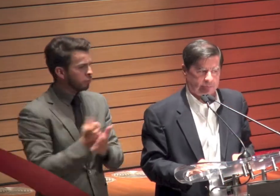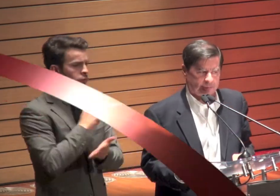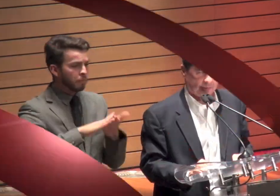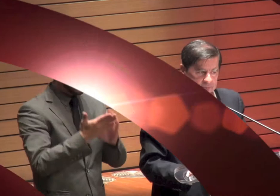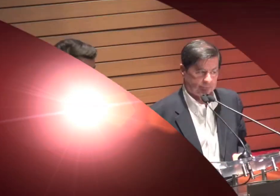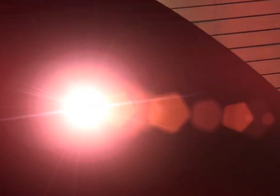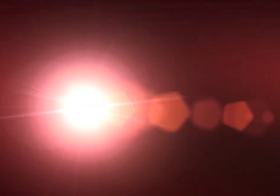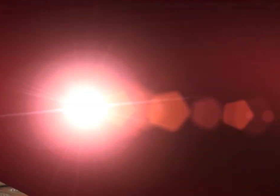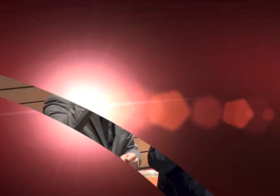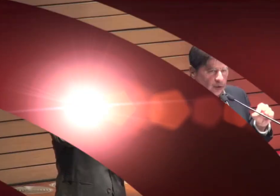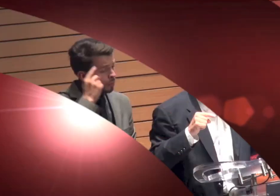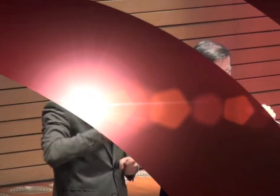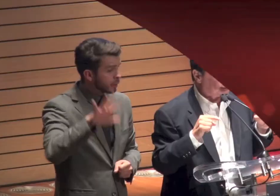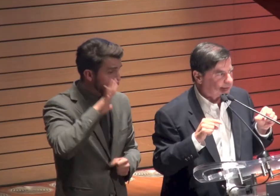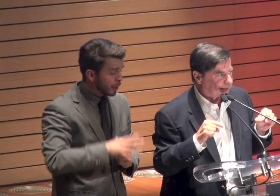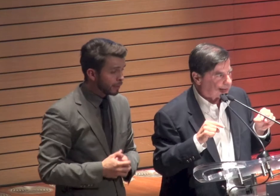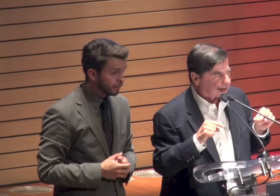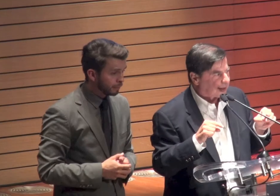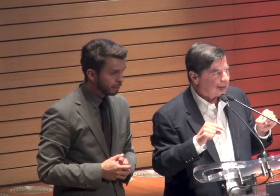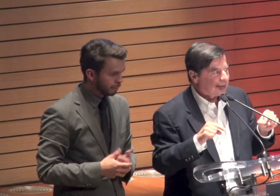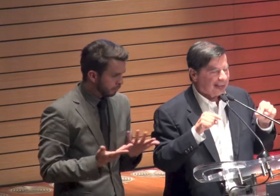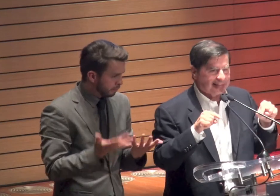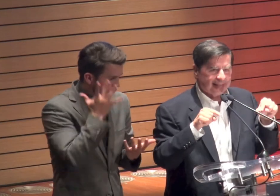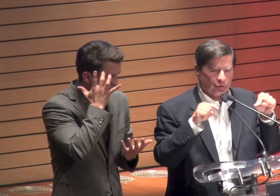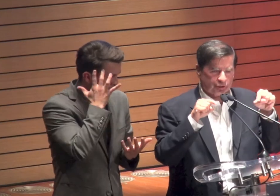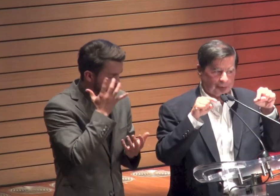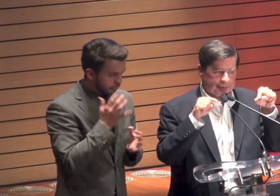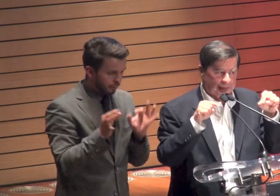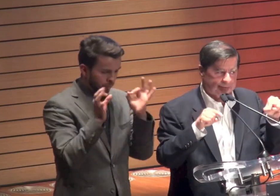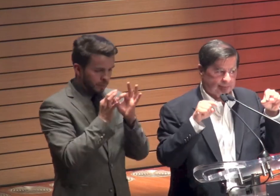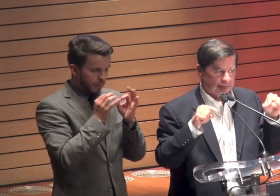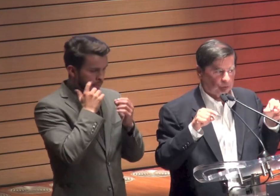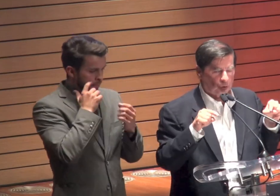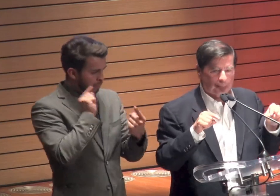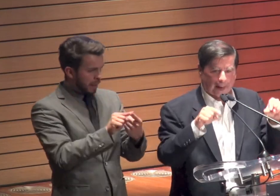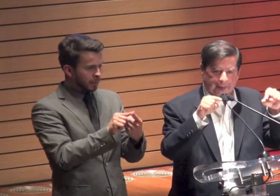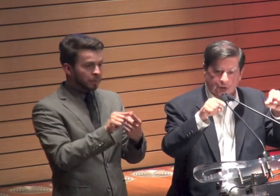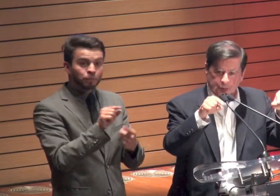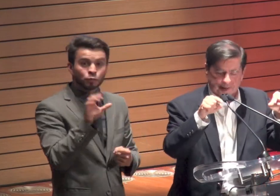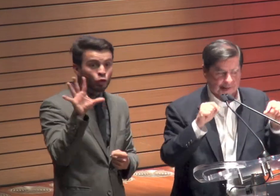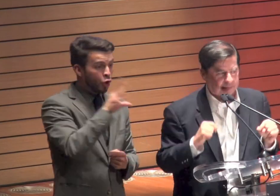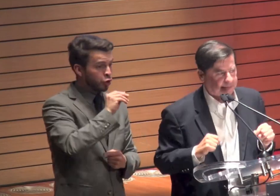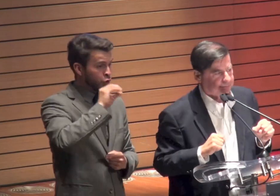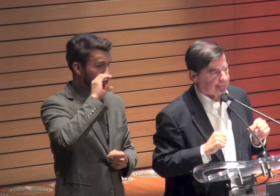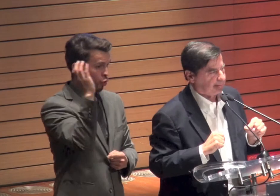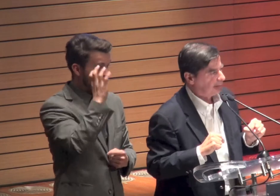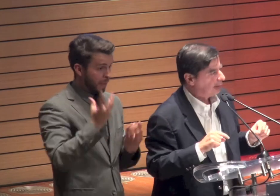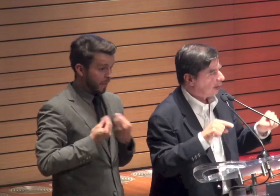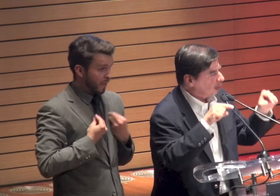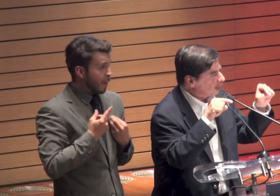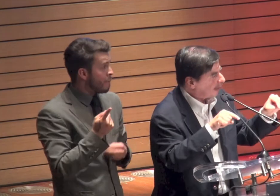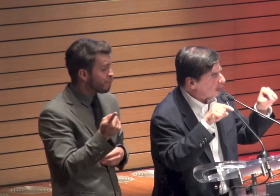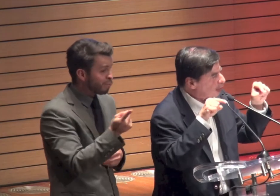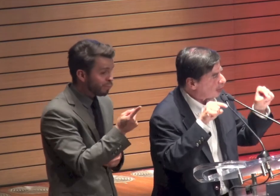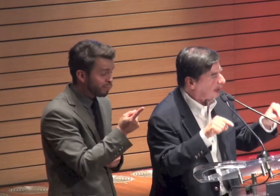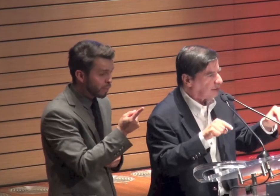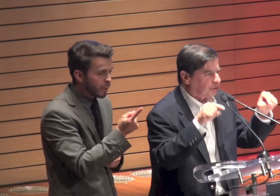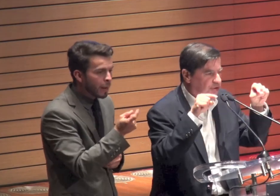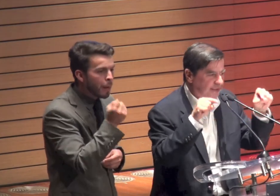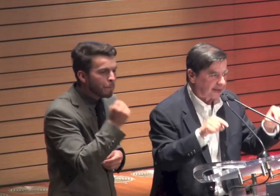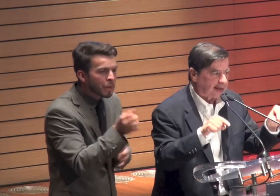en Colombia. Porque lo que nos interesa es que los habitantes de Colombia, pero especialmente los de